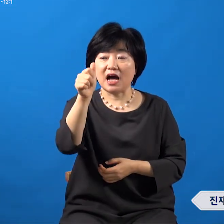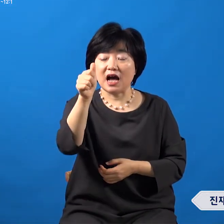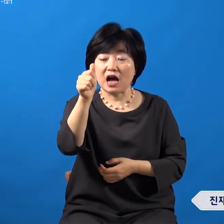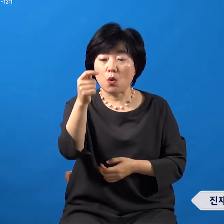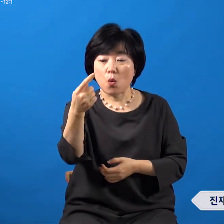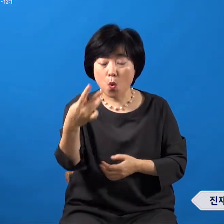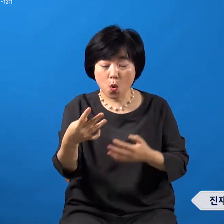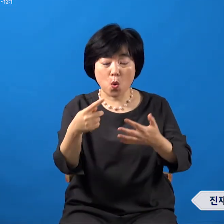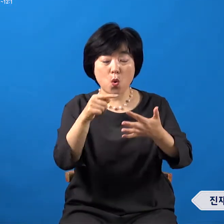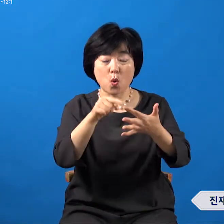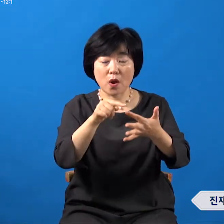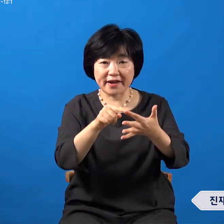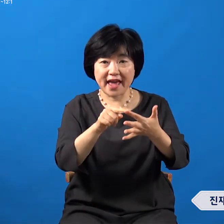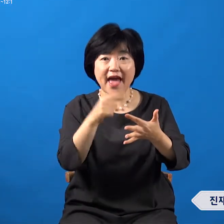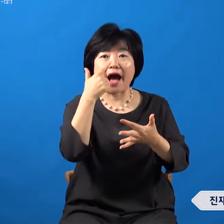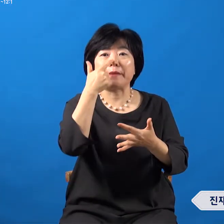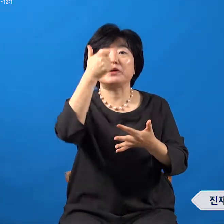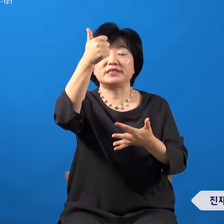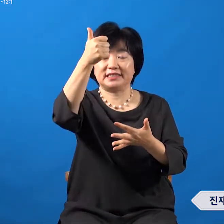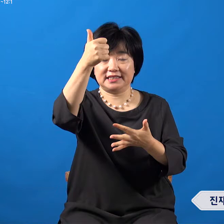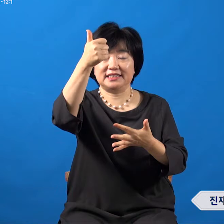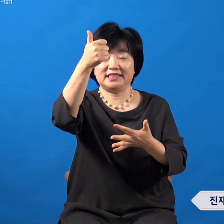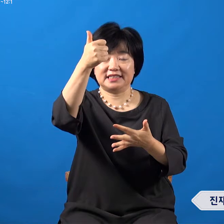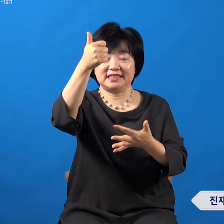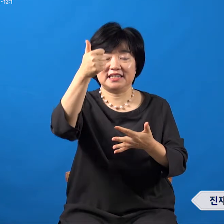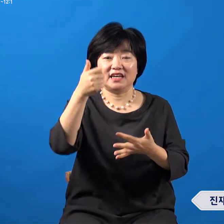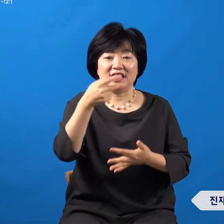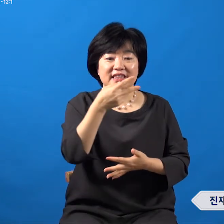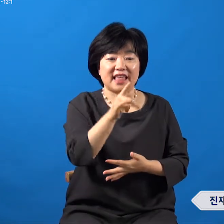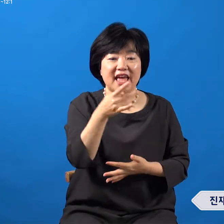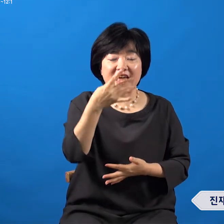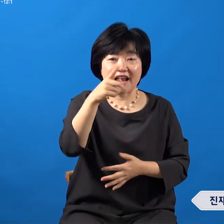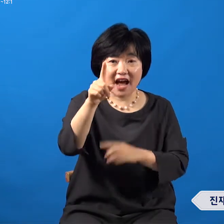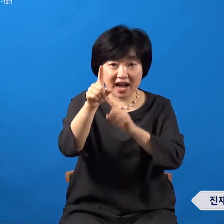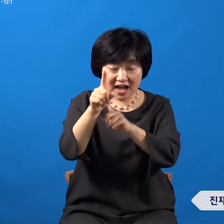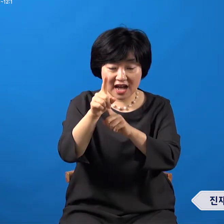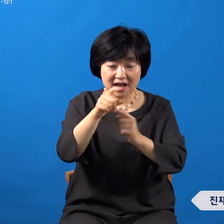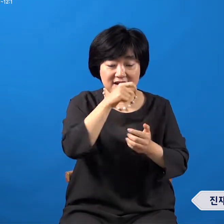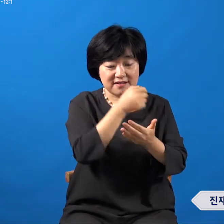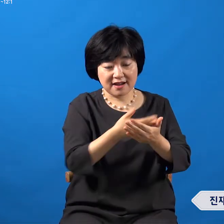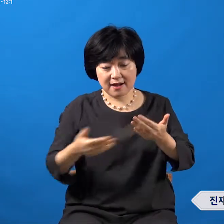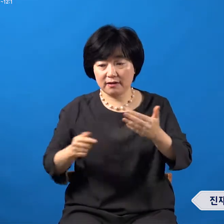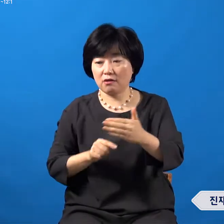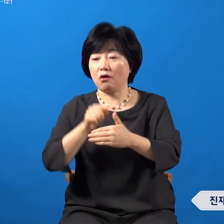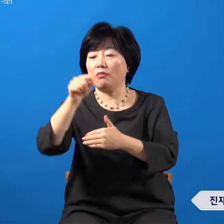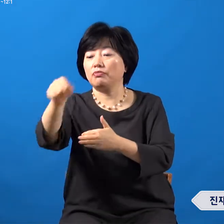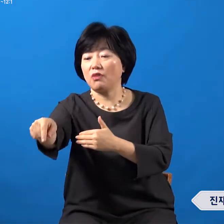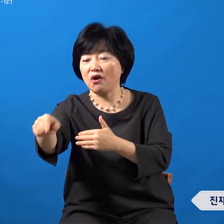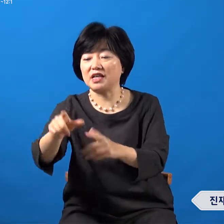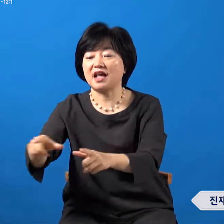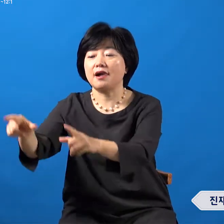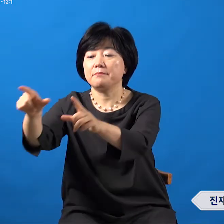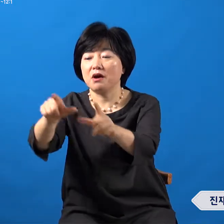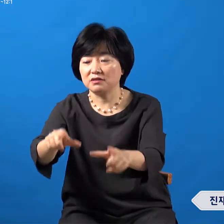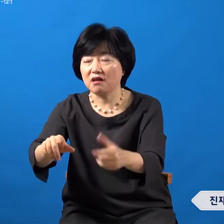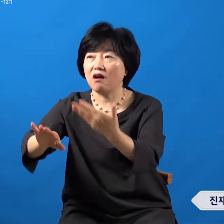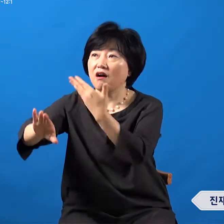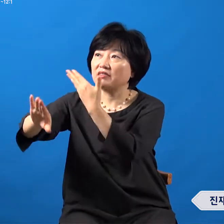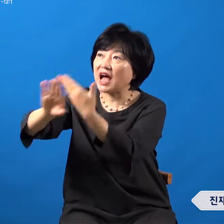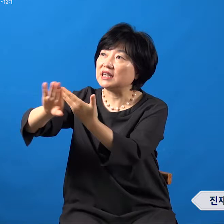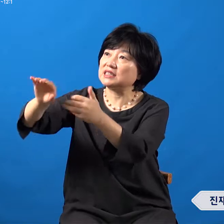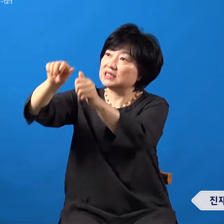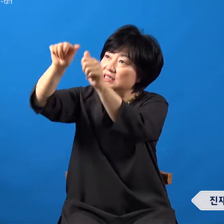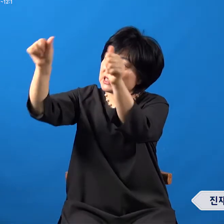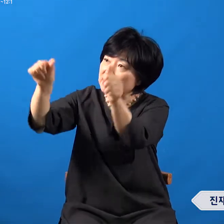나흘의 아버지 데라가 강 저쪽에 거주하여 다른 신들을 섬겼으나,